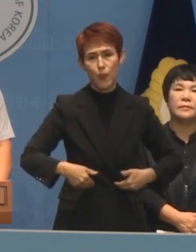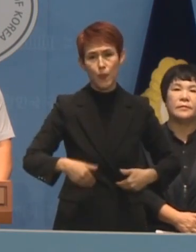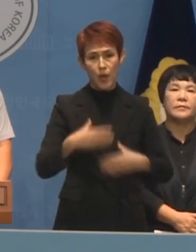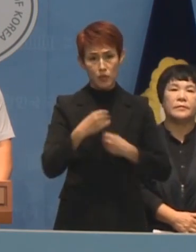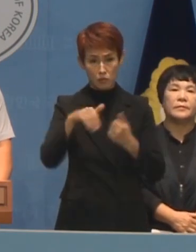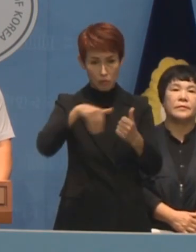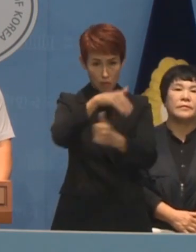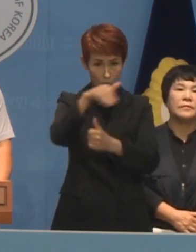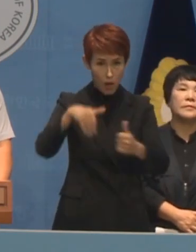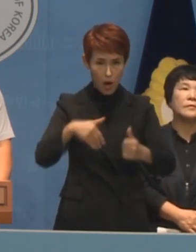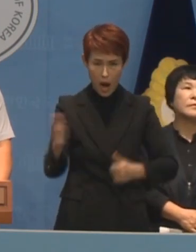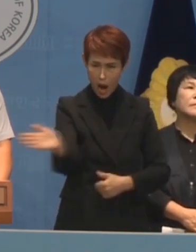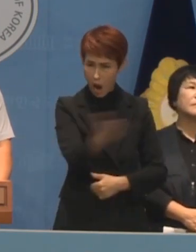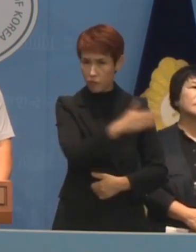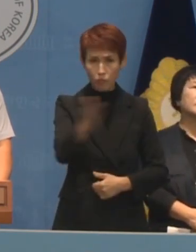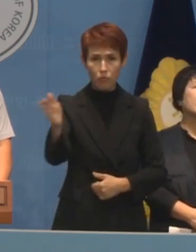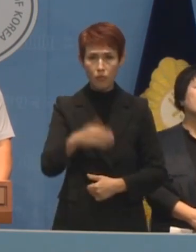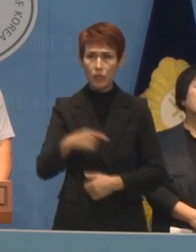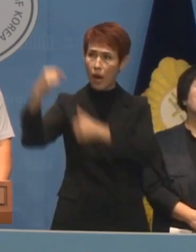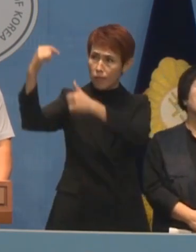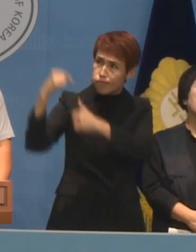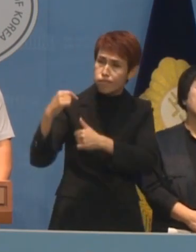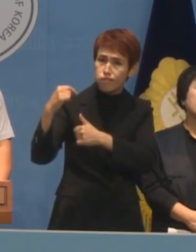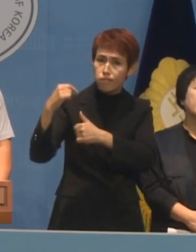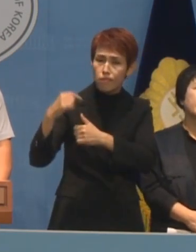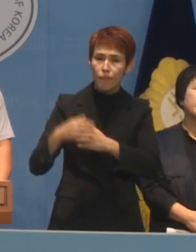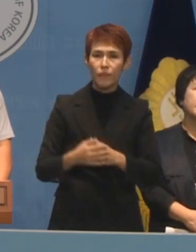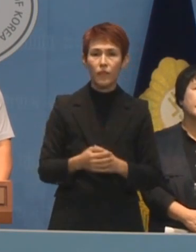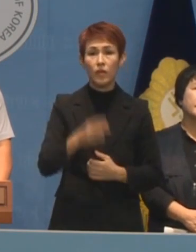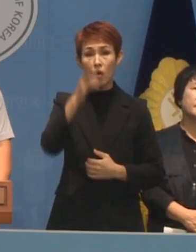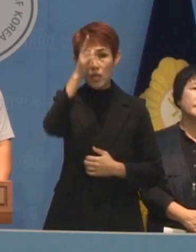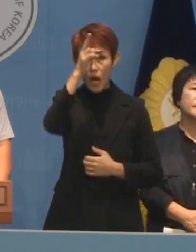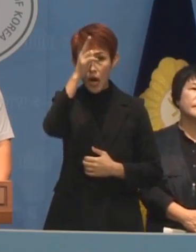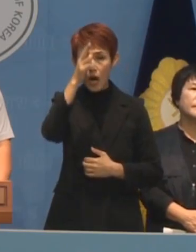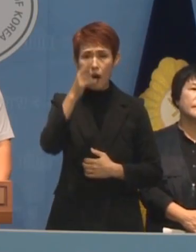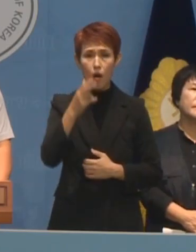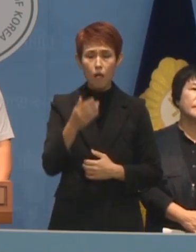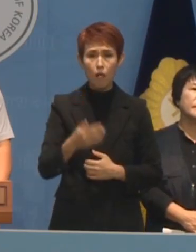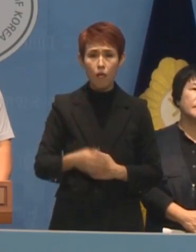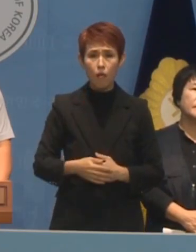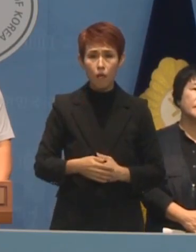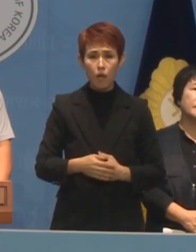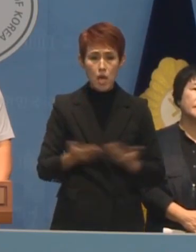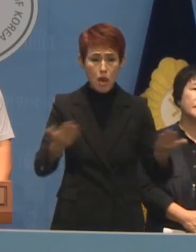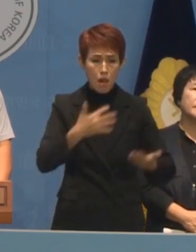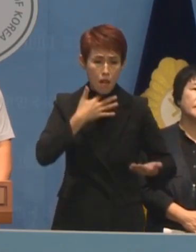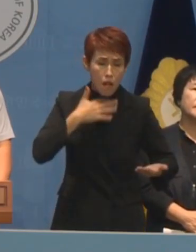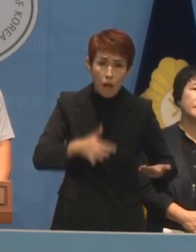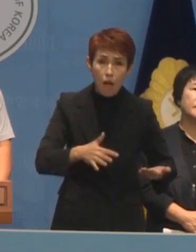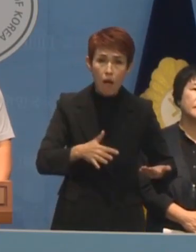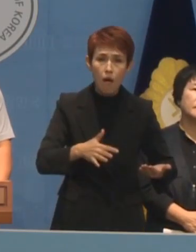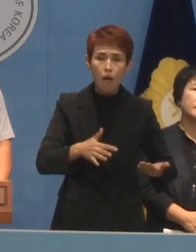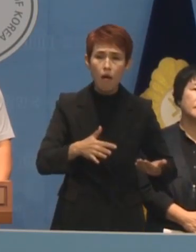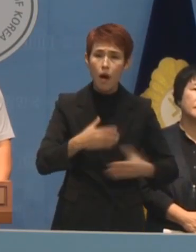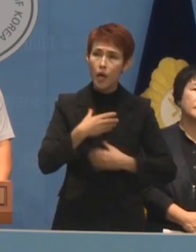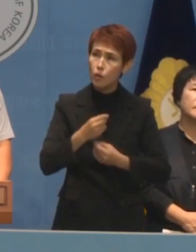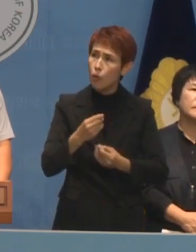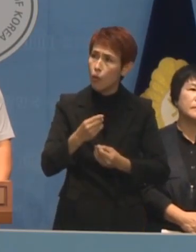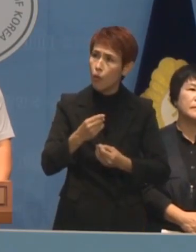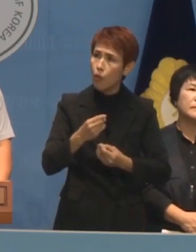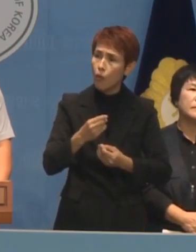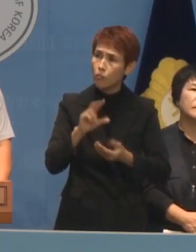위한 조치는 없었습니다. 청원경찰은 이러한 작업을 평소에 해본 적이 없고 안전수칙이나 작업 가능 시 발생한